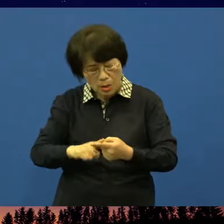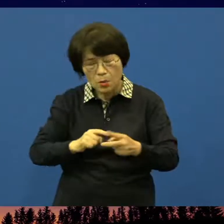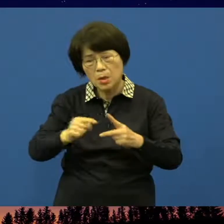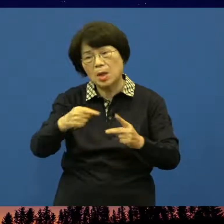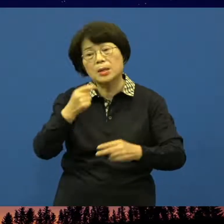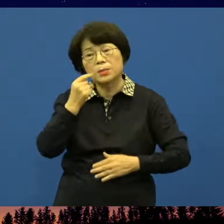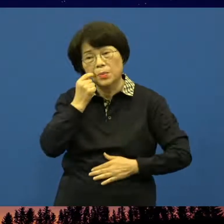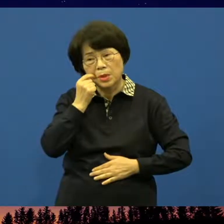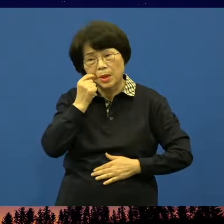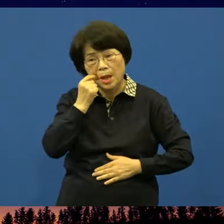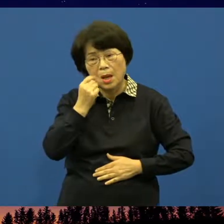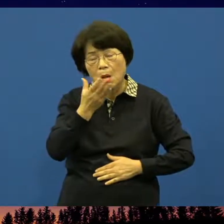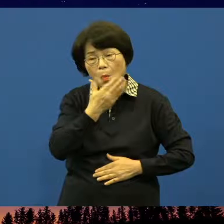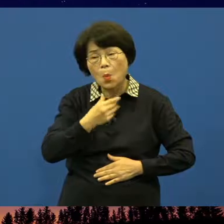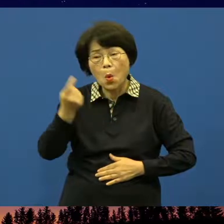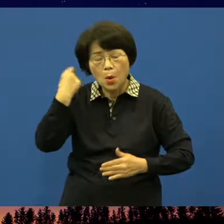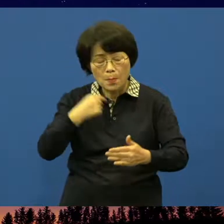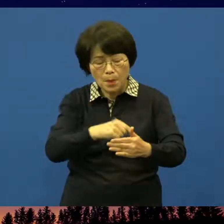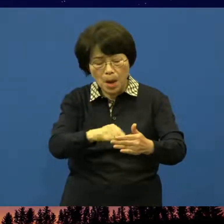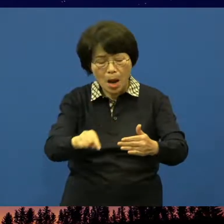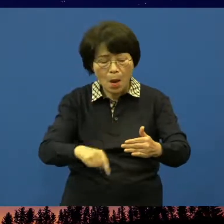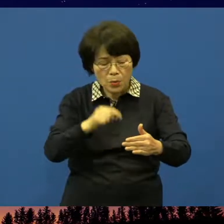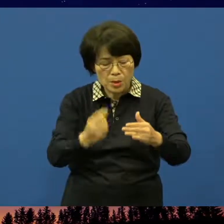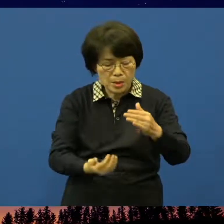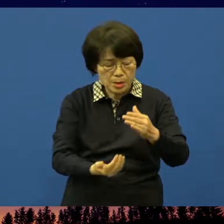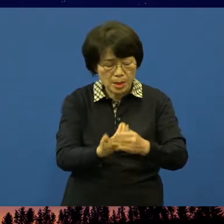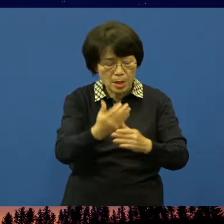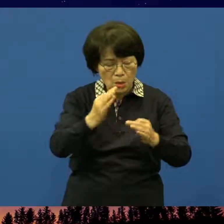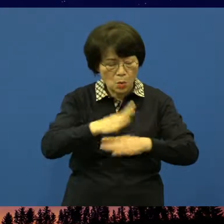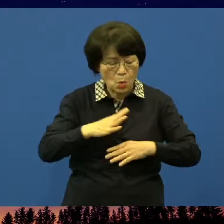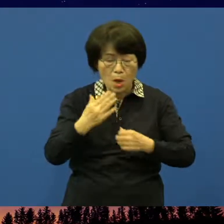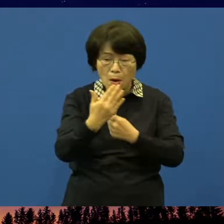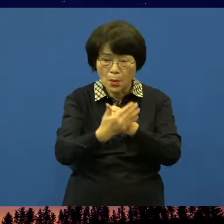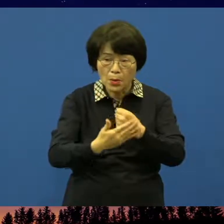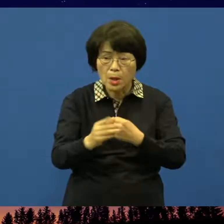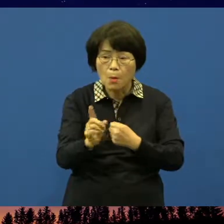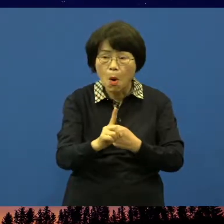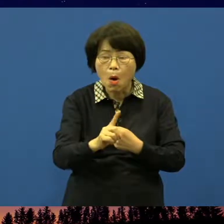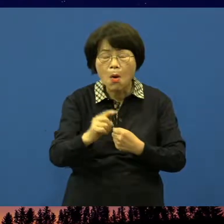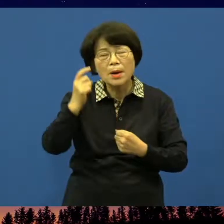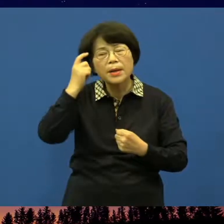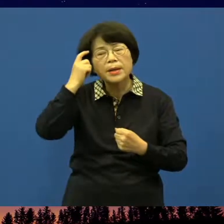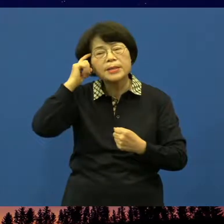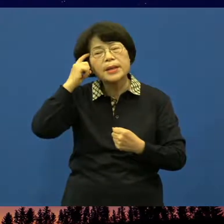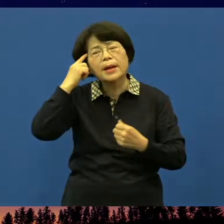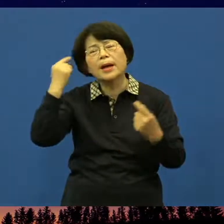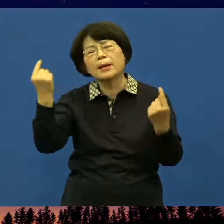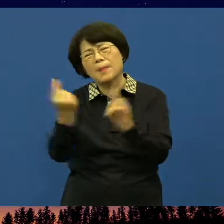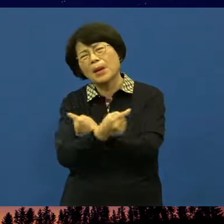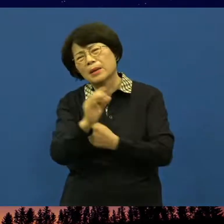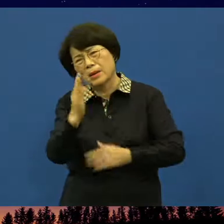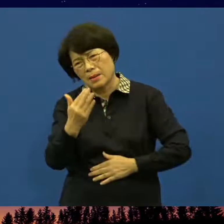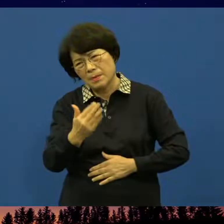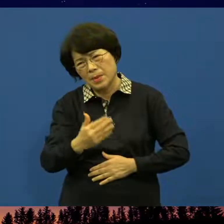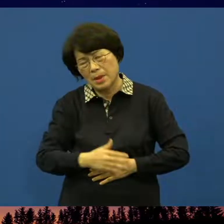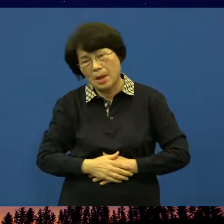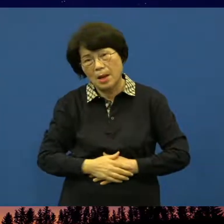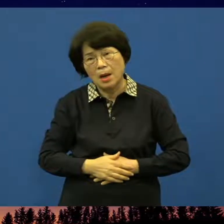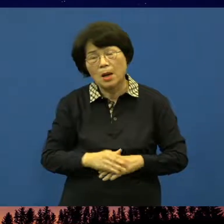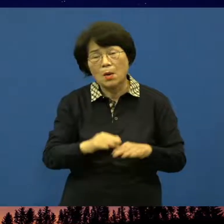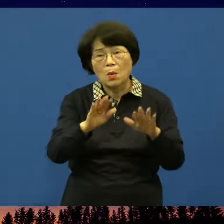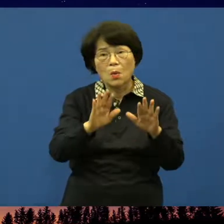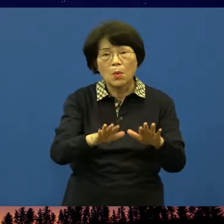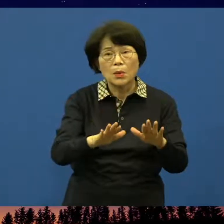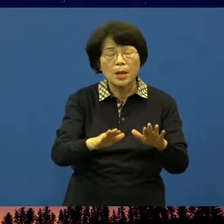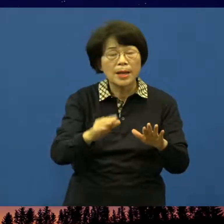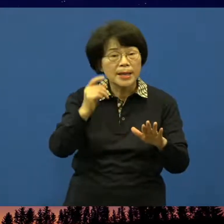안에서 우리에게 일어나는 놀라운 은혜는 생각이 달라지게 하는 것입니다. 생각이. 오늘